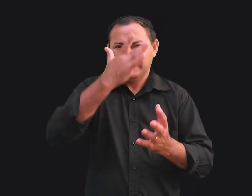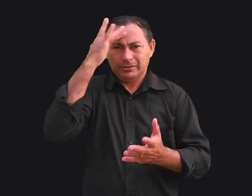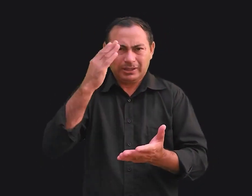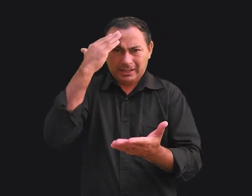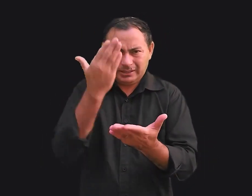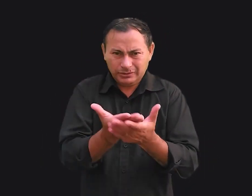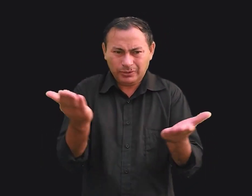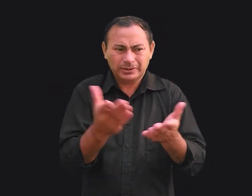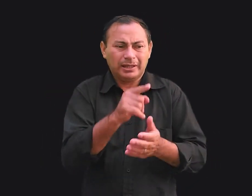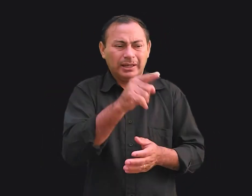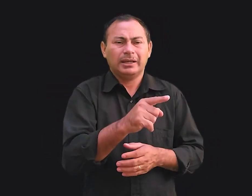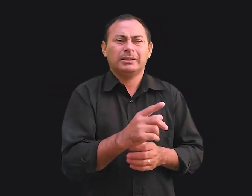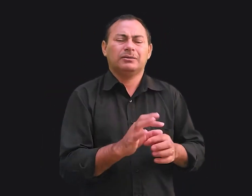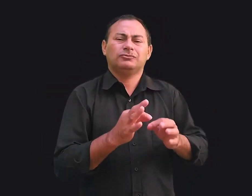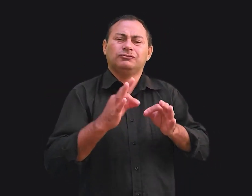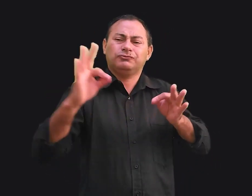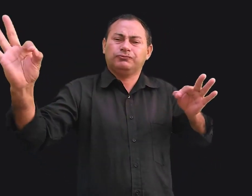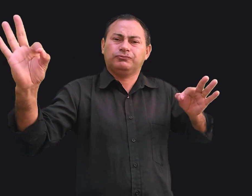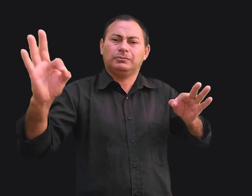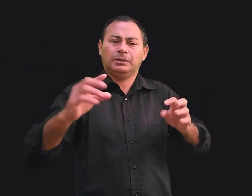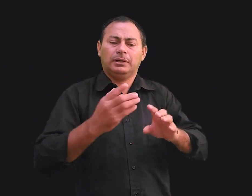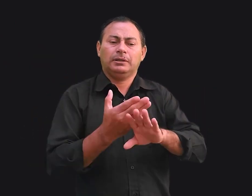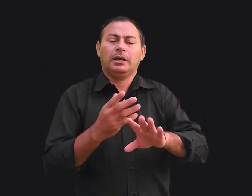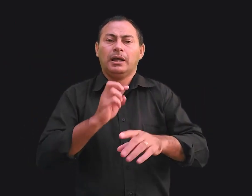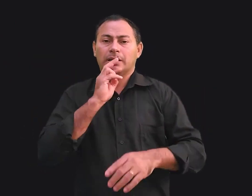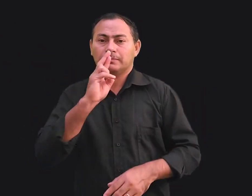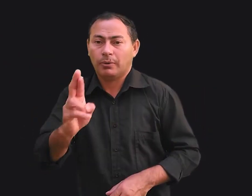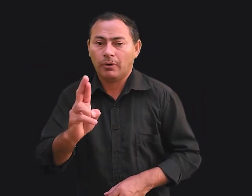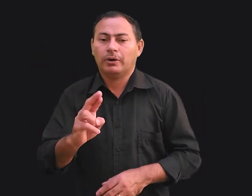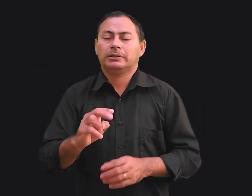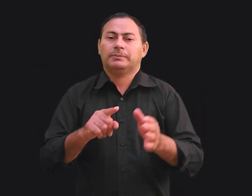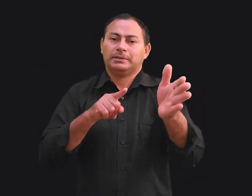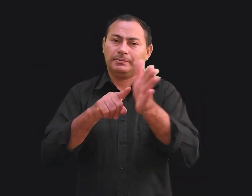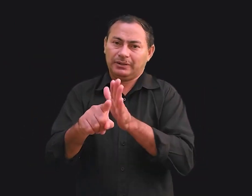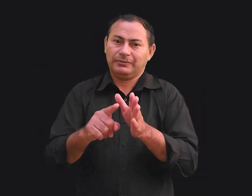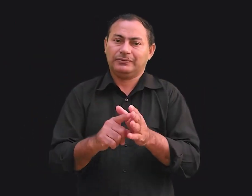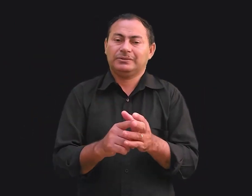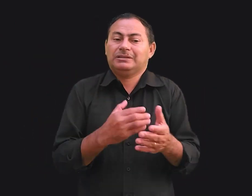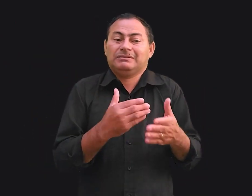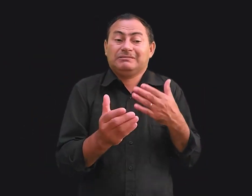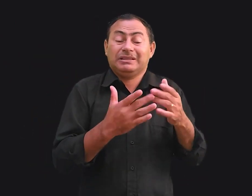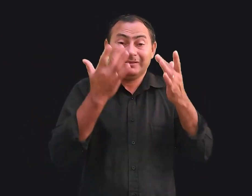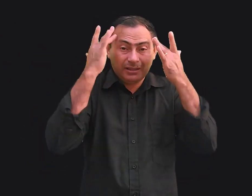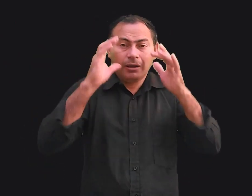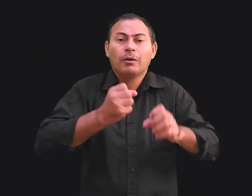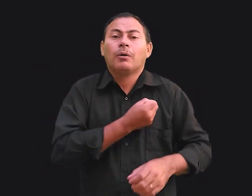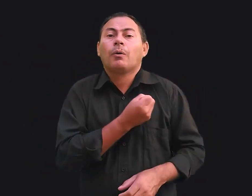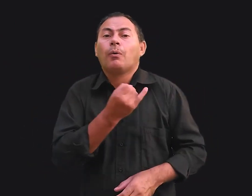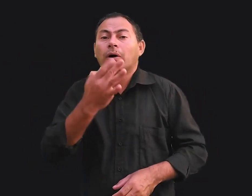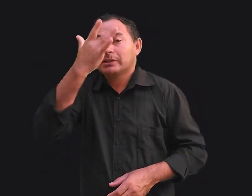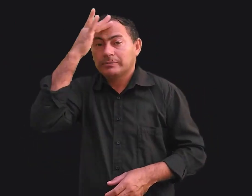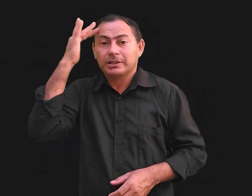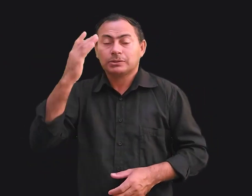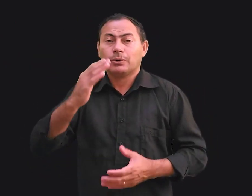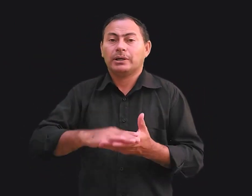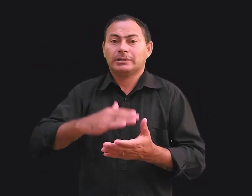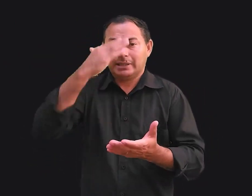hoje é que eles estão a quilômetros de distância das respostas para essas perguntas. Quantos crentes felizes você conhece,